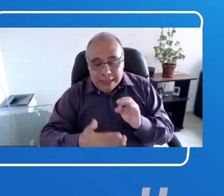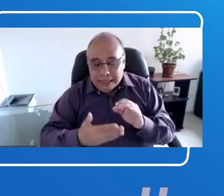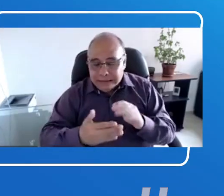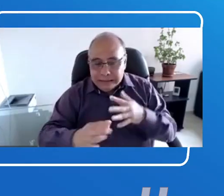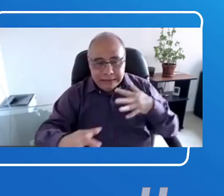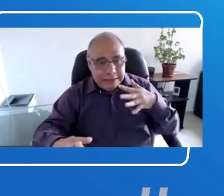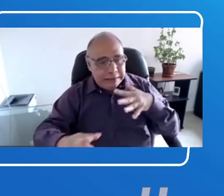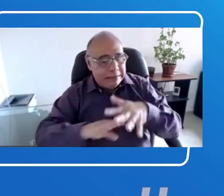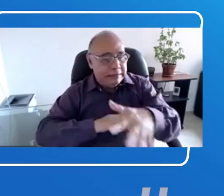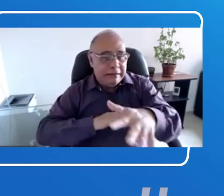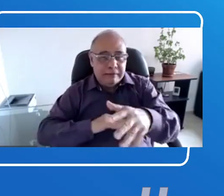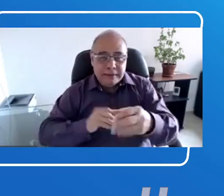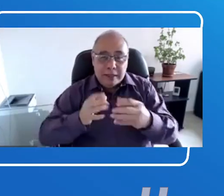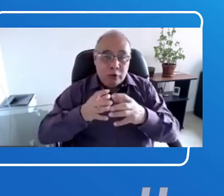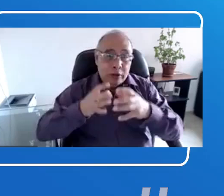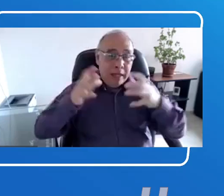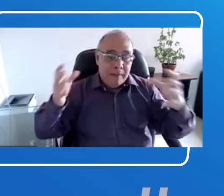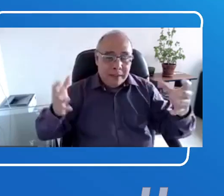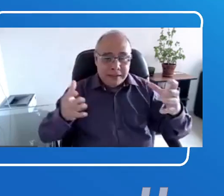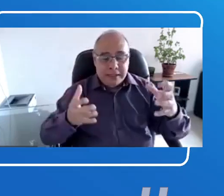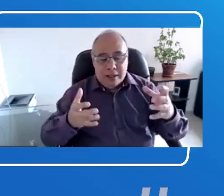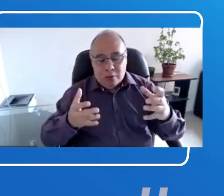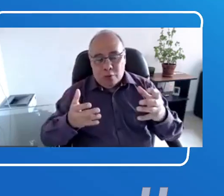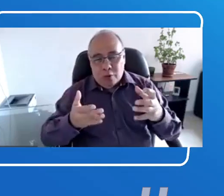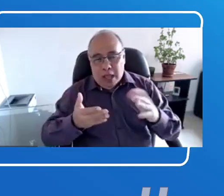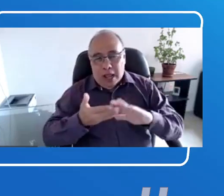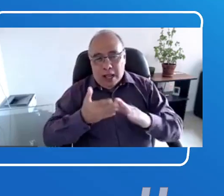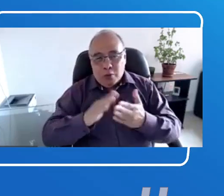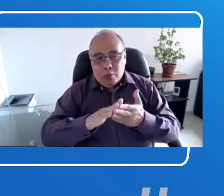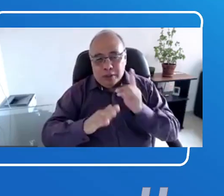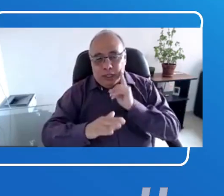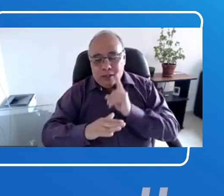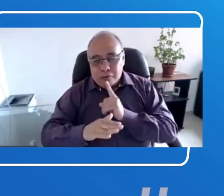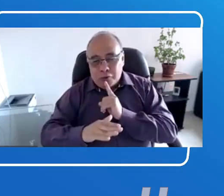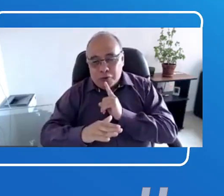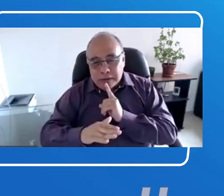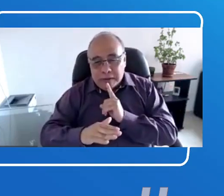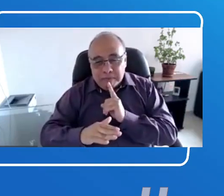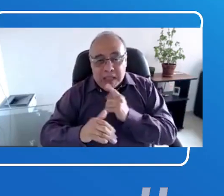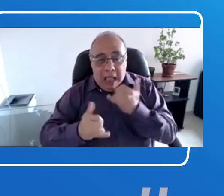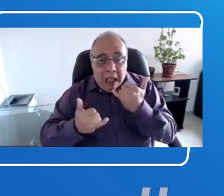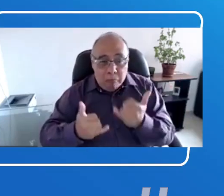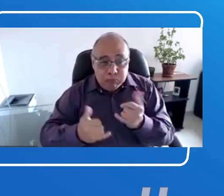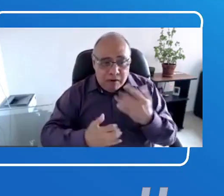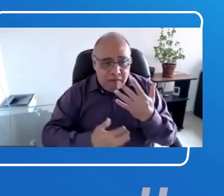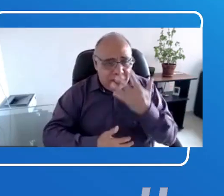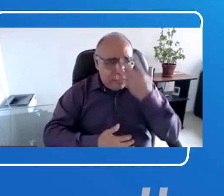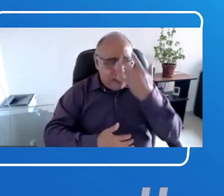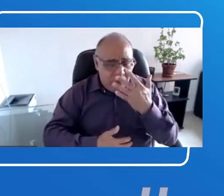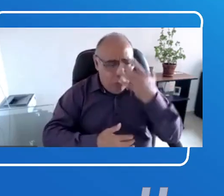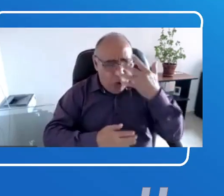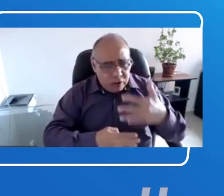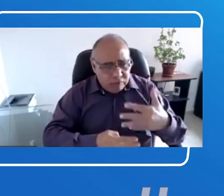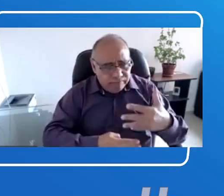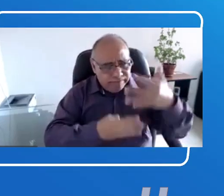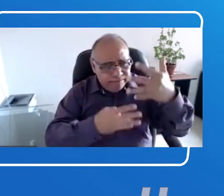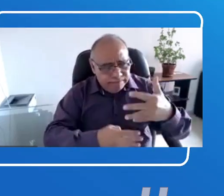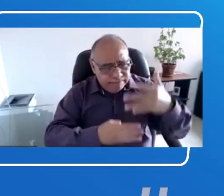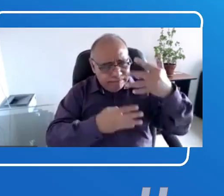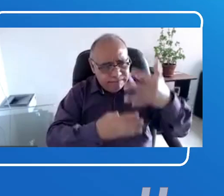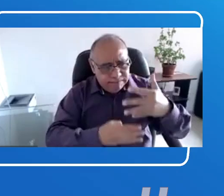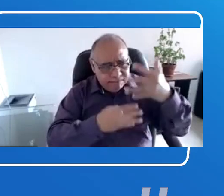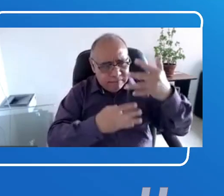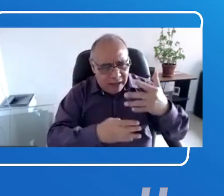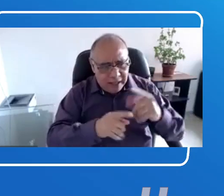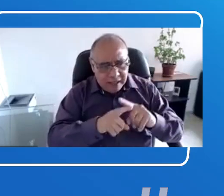proceso. Ojalá se pueda dar esta acción de nulidad, porque efectivamente está afectando mucho a la comunidad sorda. Y